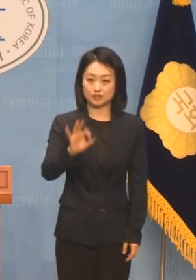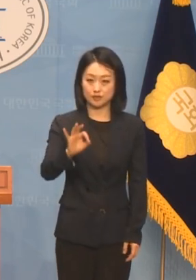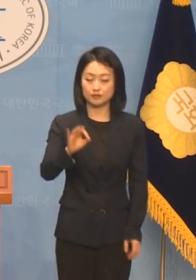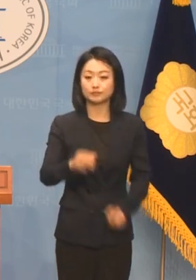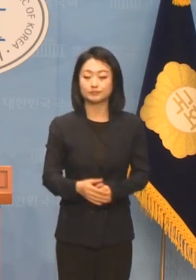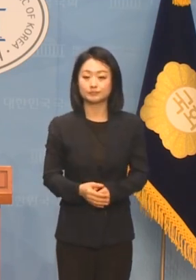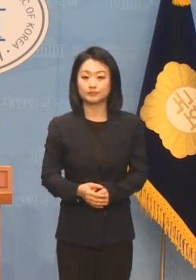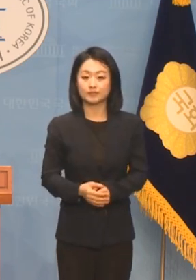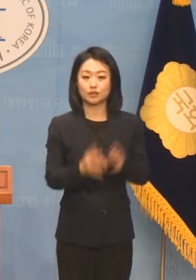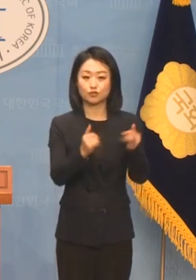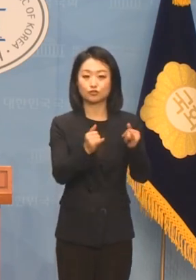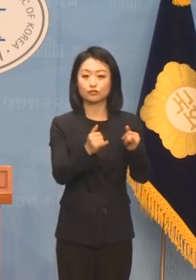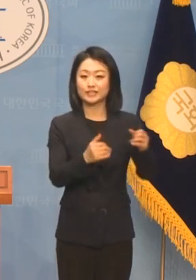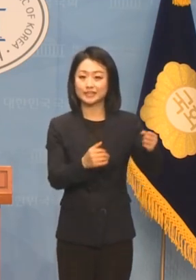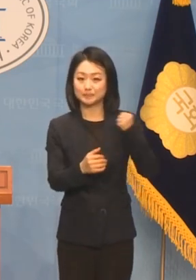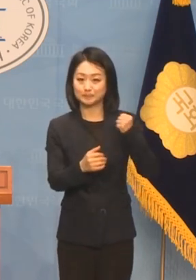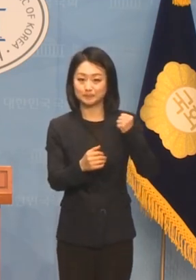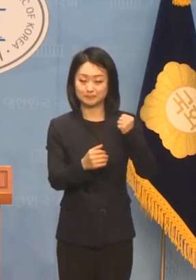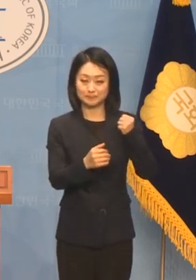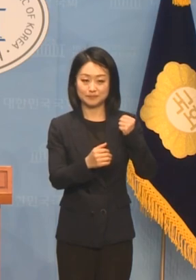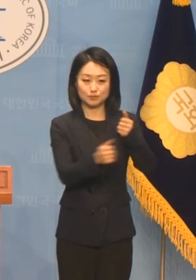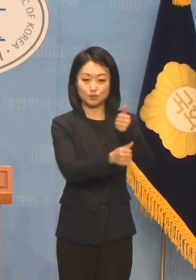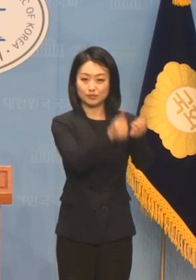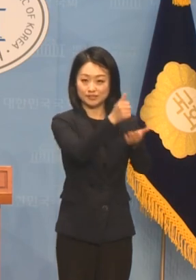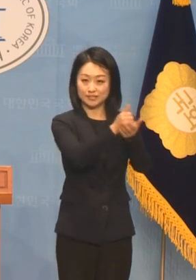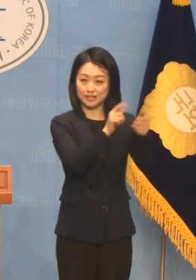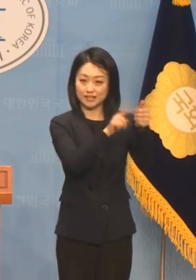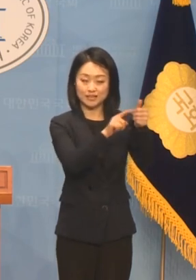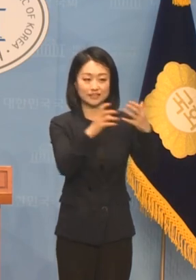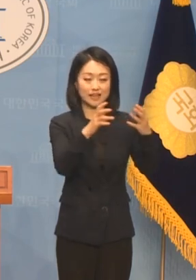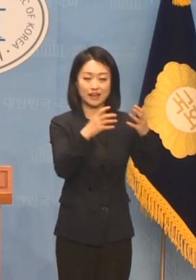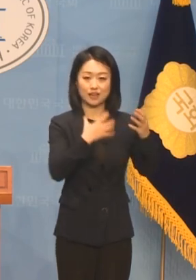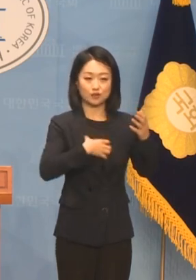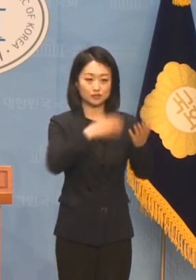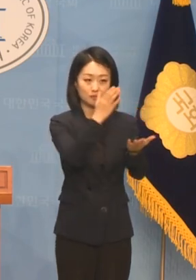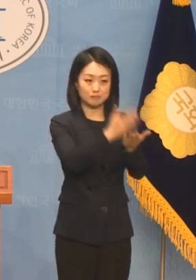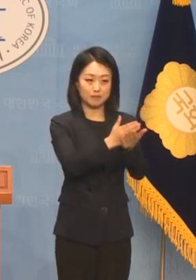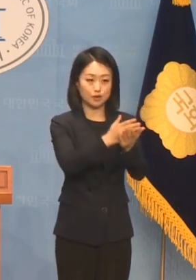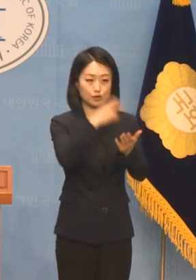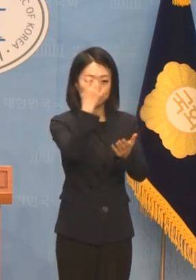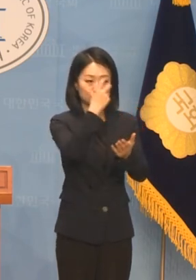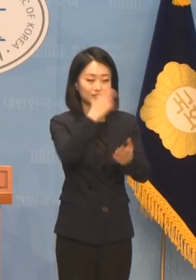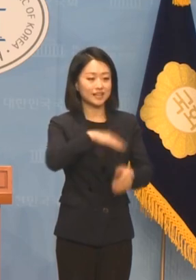국민의힘 위원장은 나라 걱정은 그만하고 수사나 기다리라.